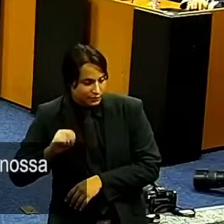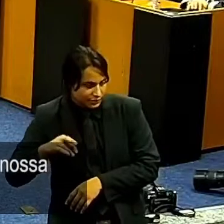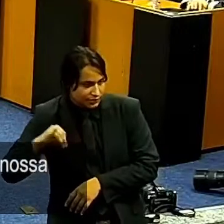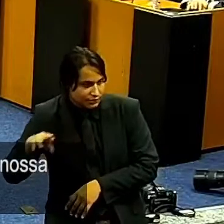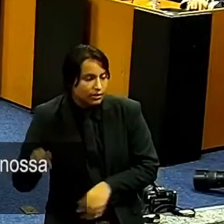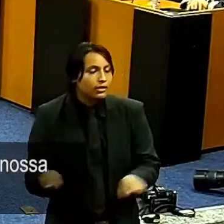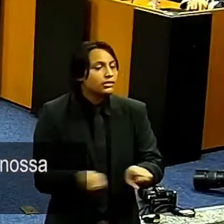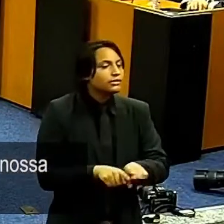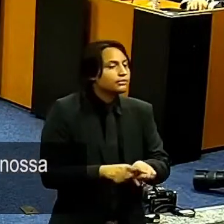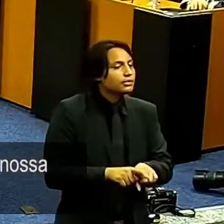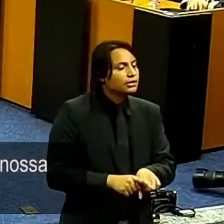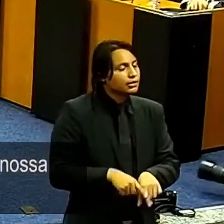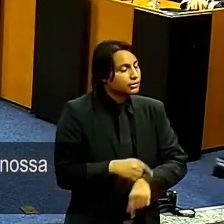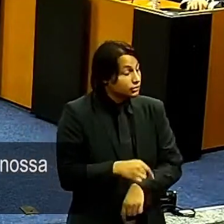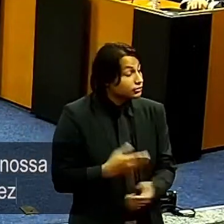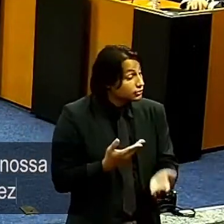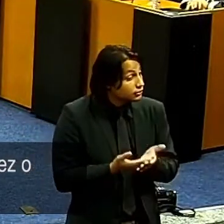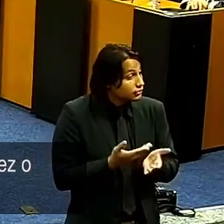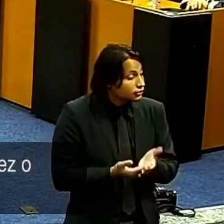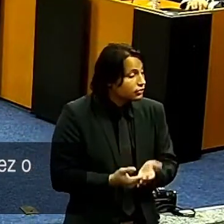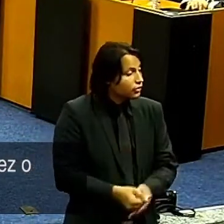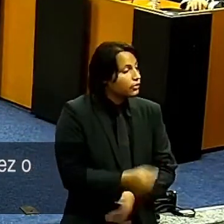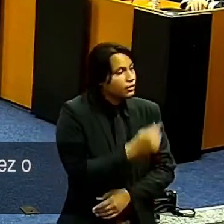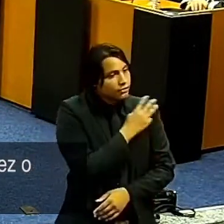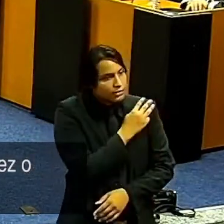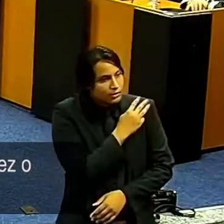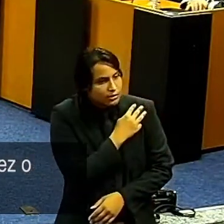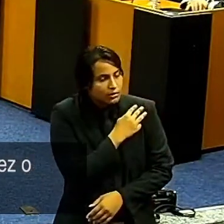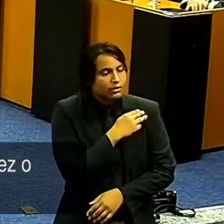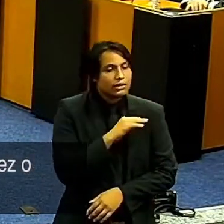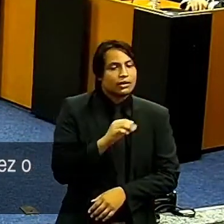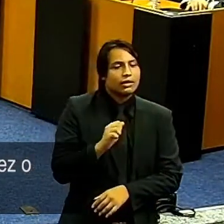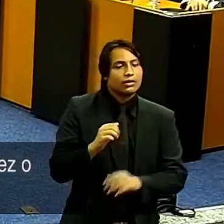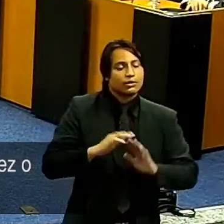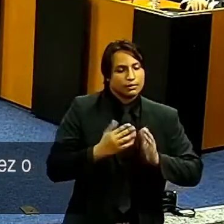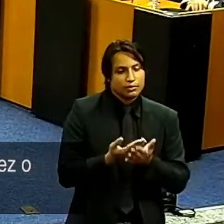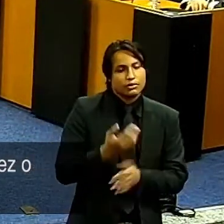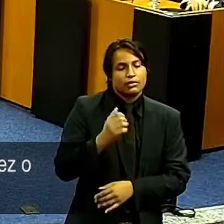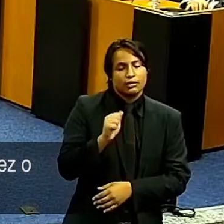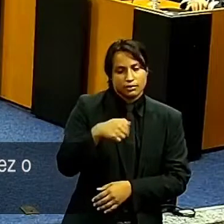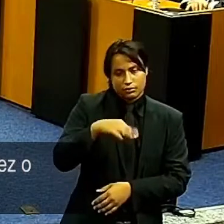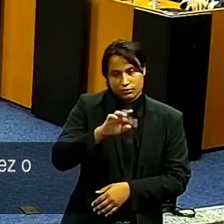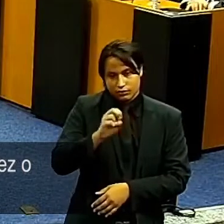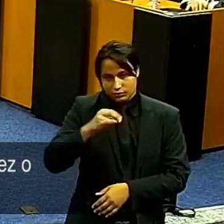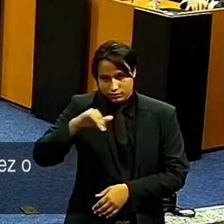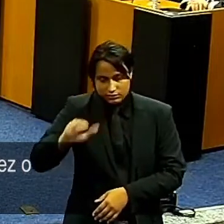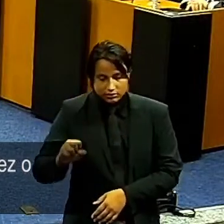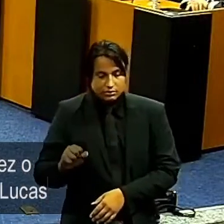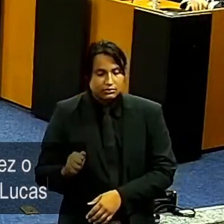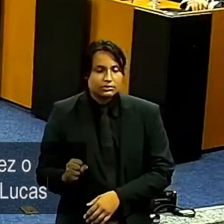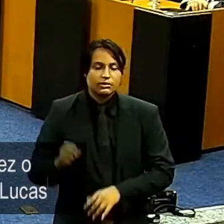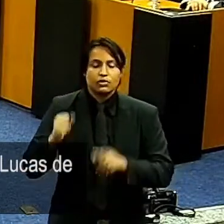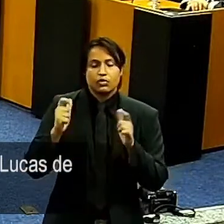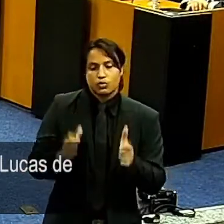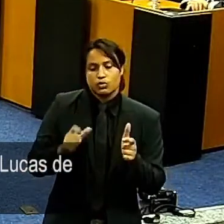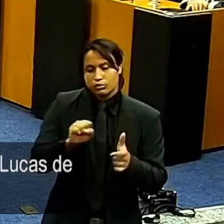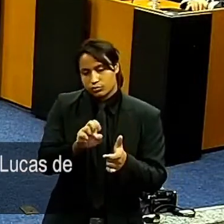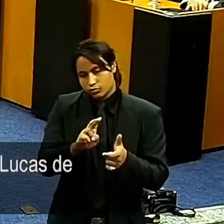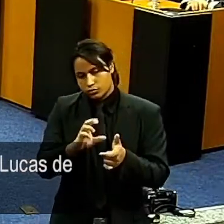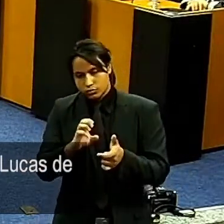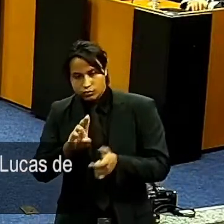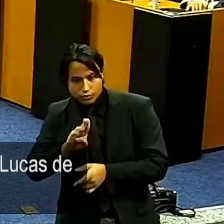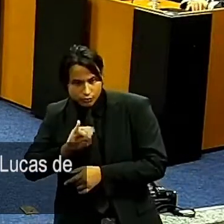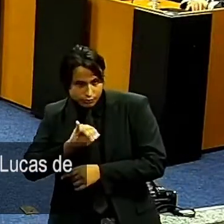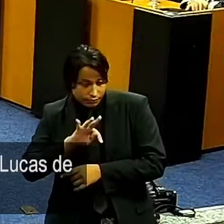ginásio no no colégio dor Adonias Lucas de Lacerda lá em Sucupira do Norte e morou lá até